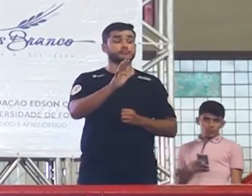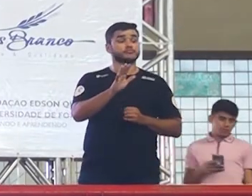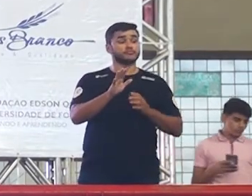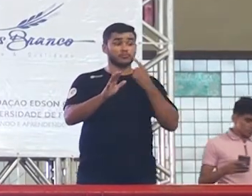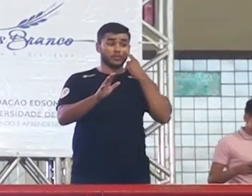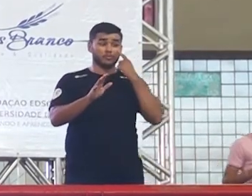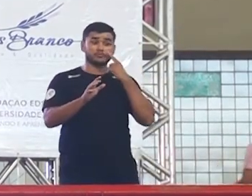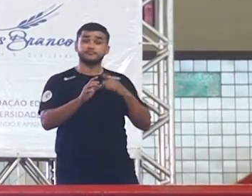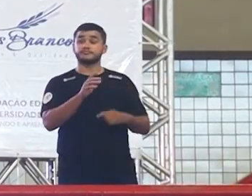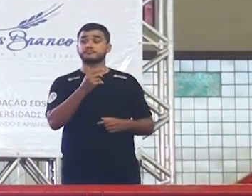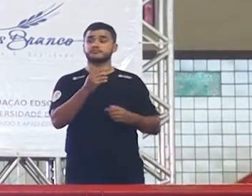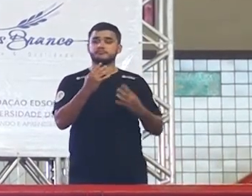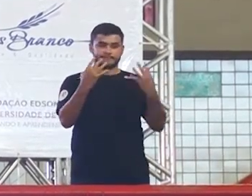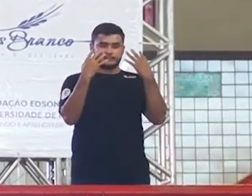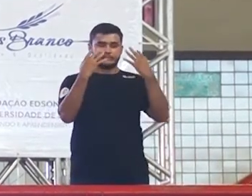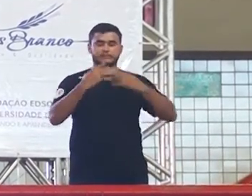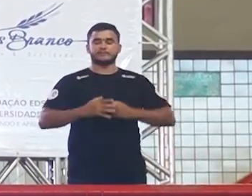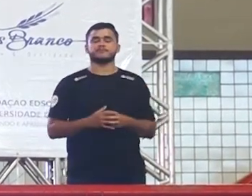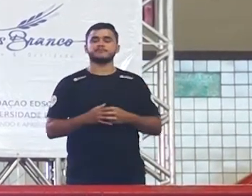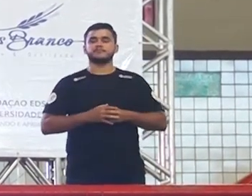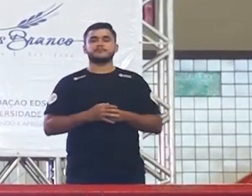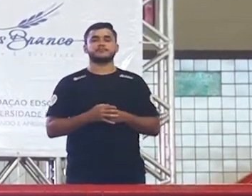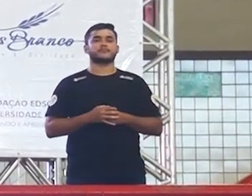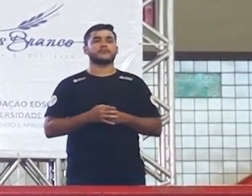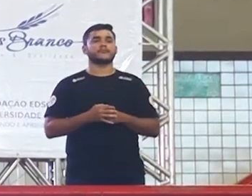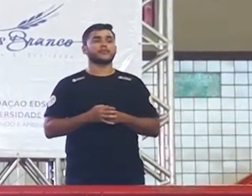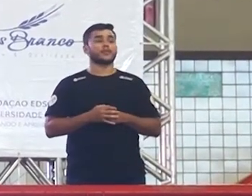Vamos lá. Juntos e concentrados.